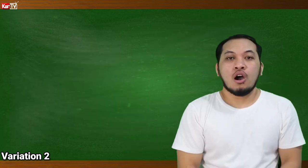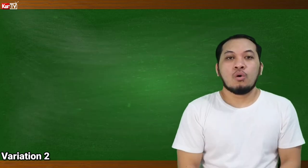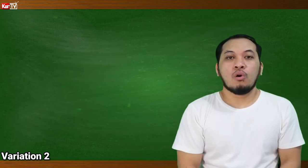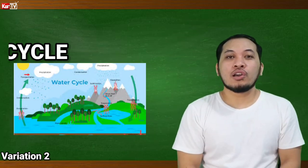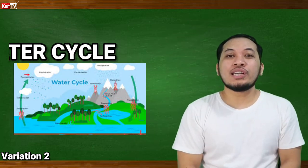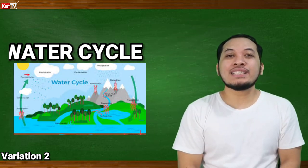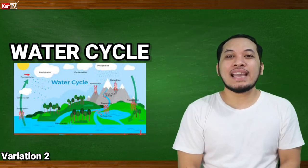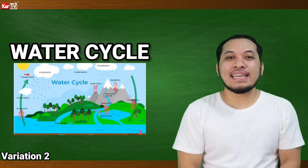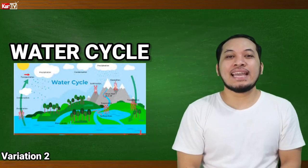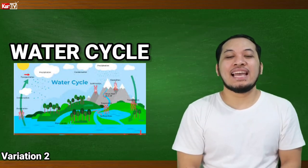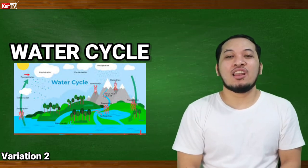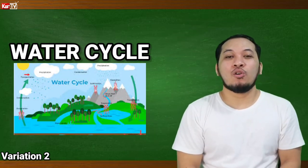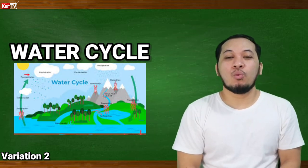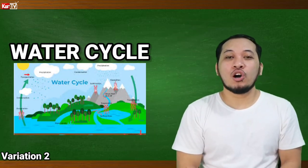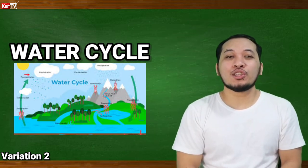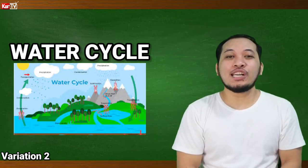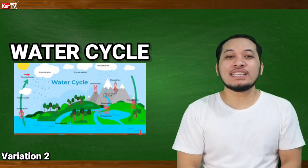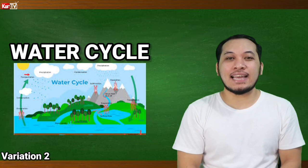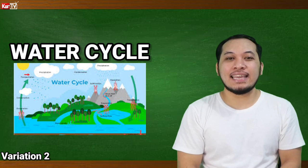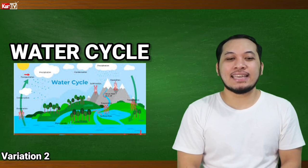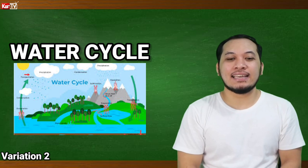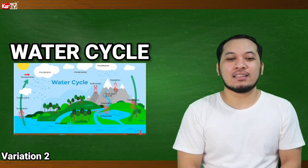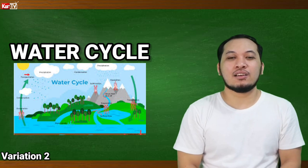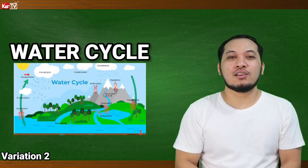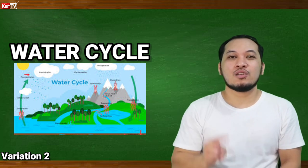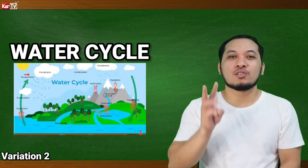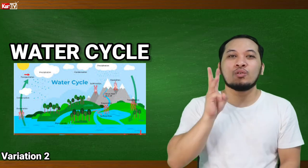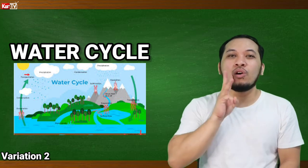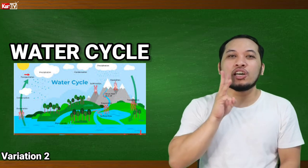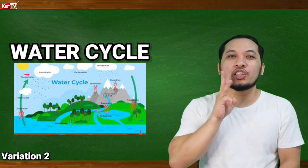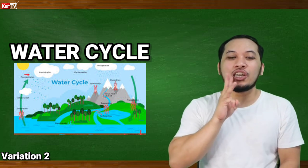water cycle water cycle so water